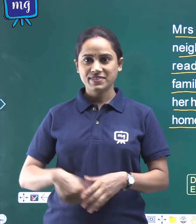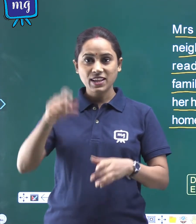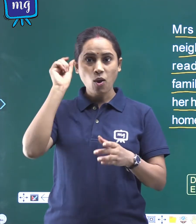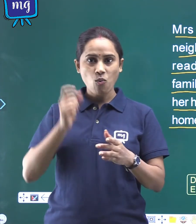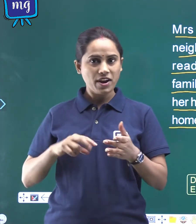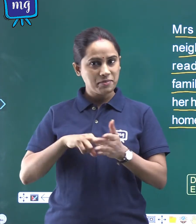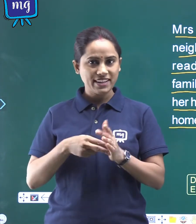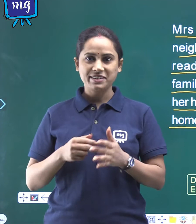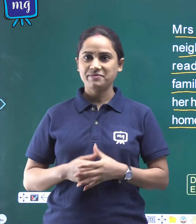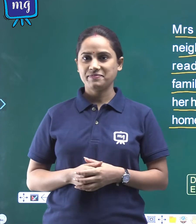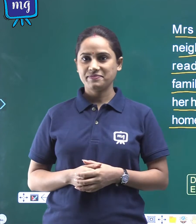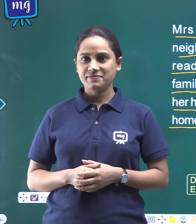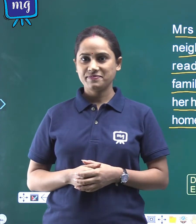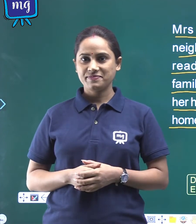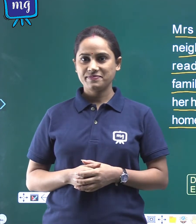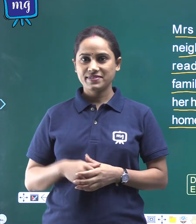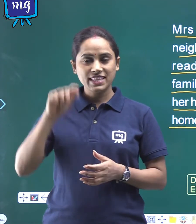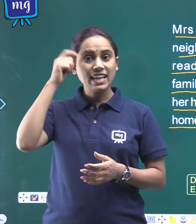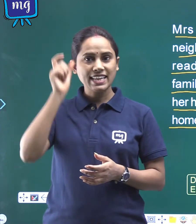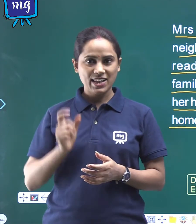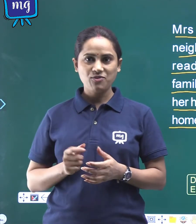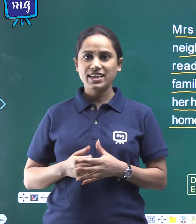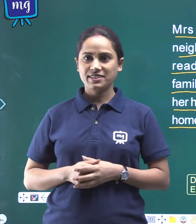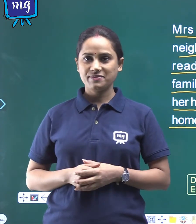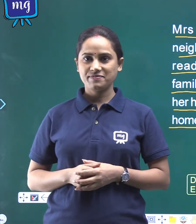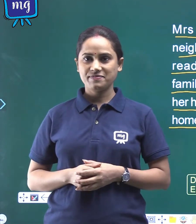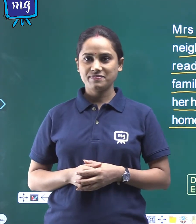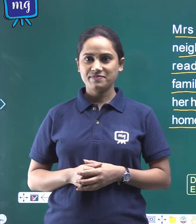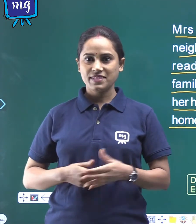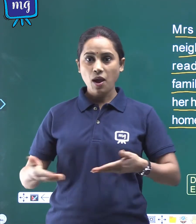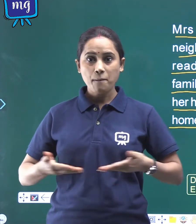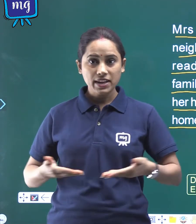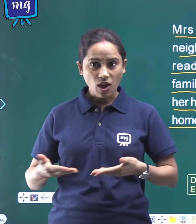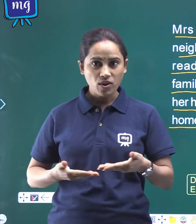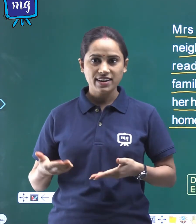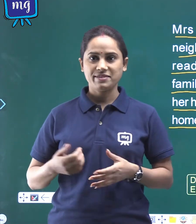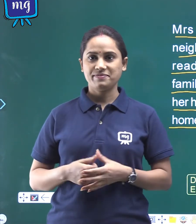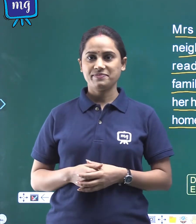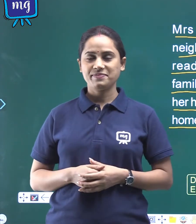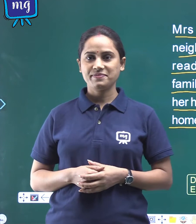Word meaning: deal with, बर्ताव करना.